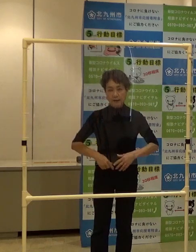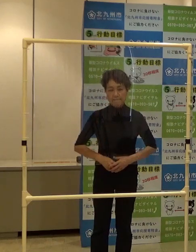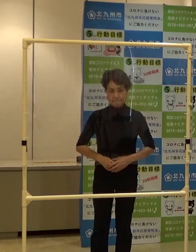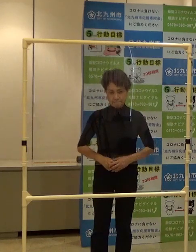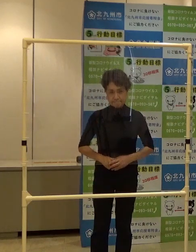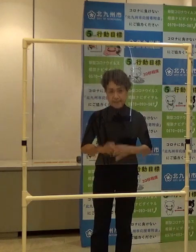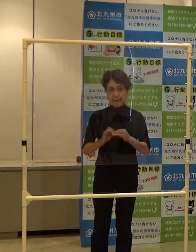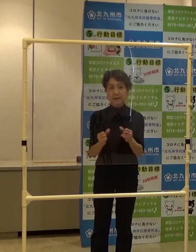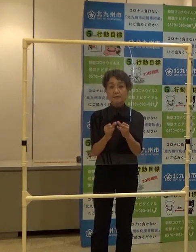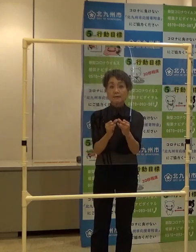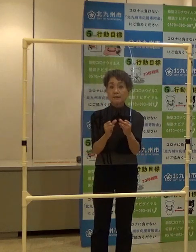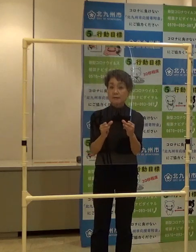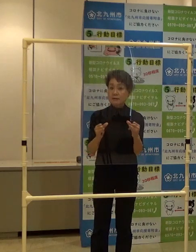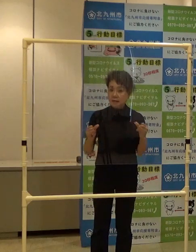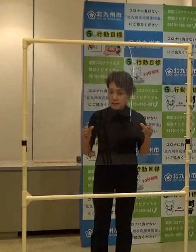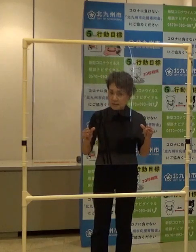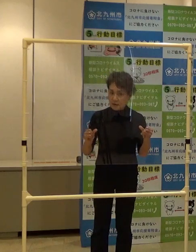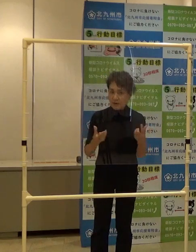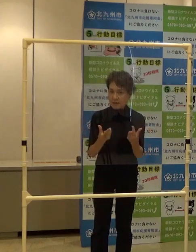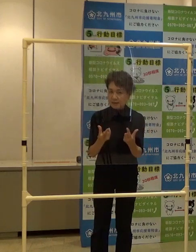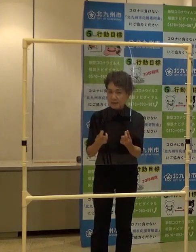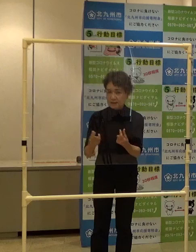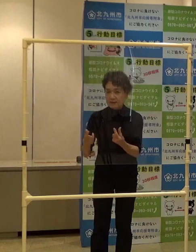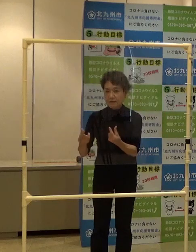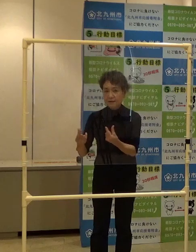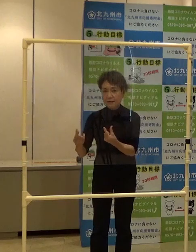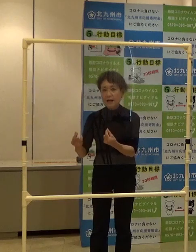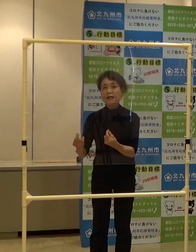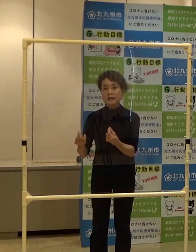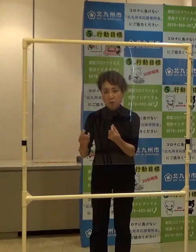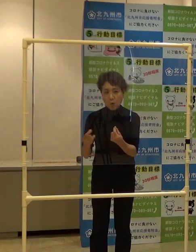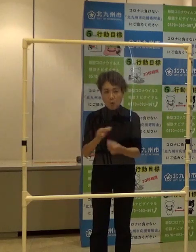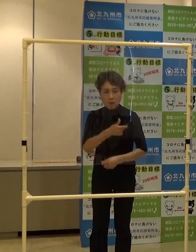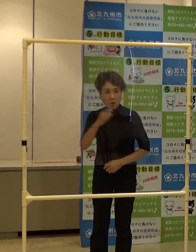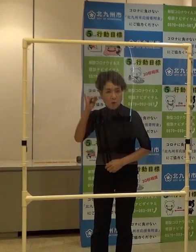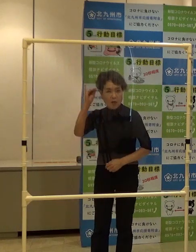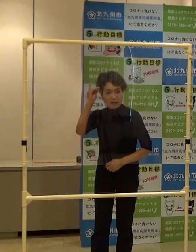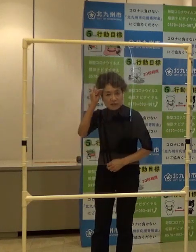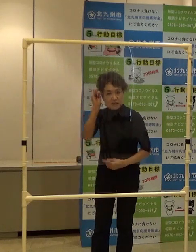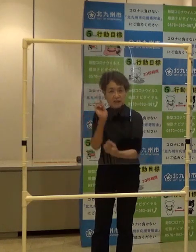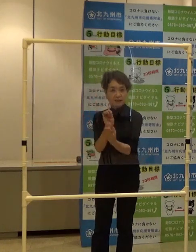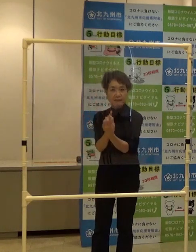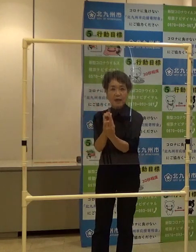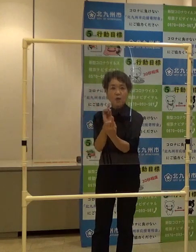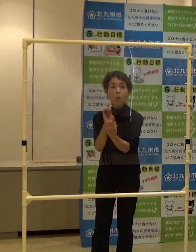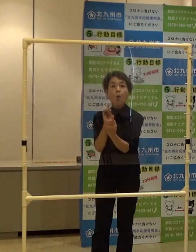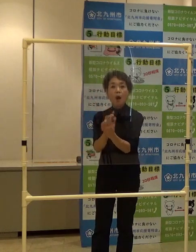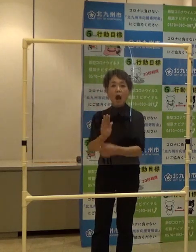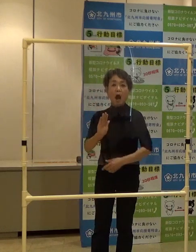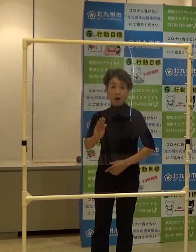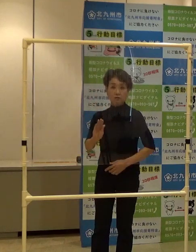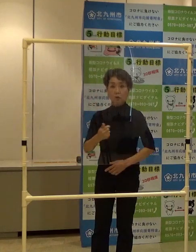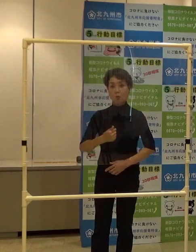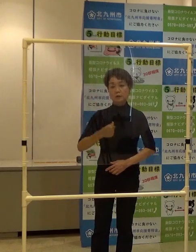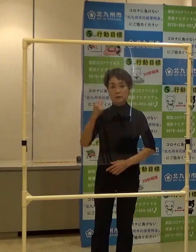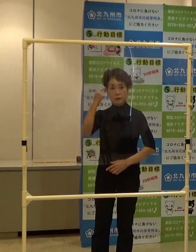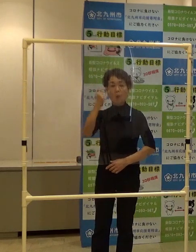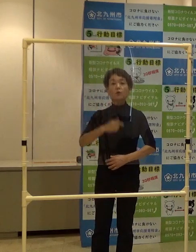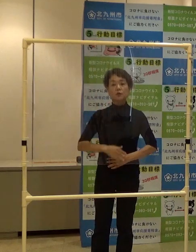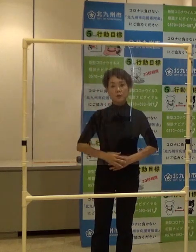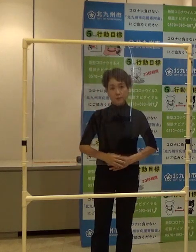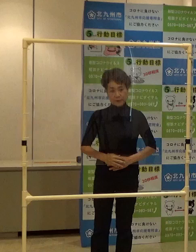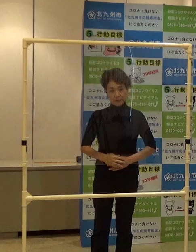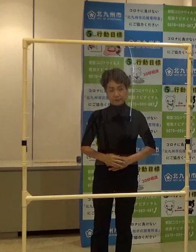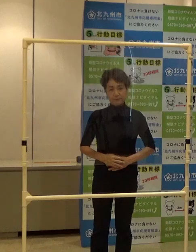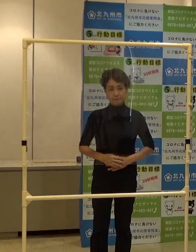関係者は、しっかりと知見とまた対応が あると私は思います。そうした意